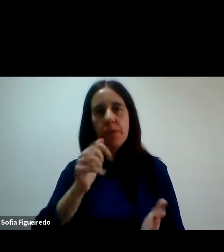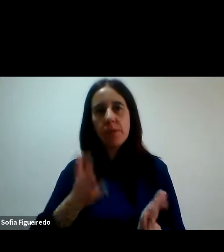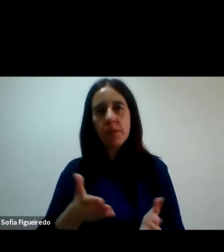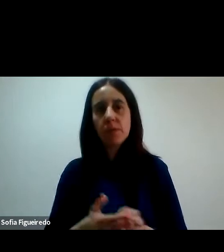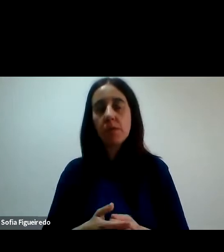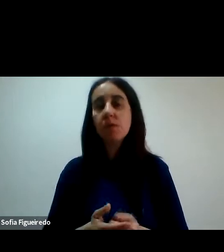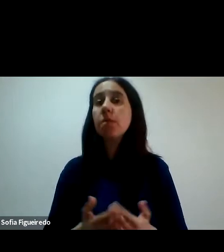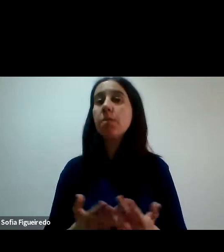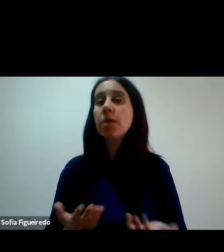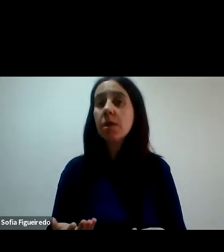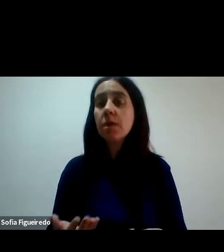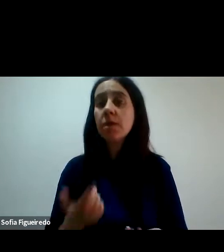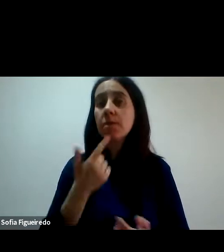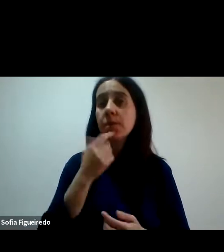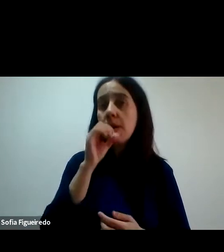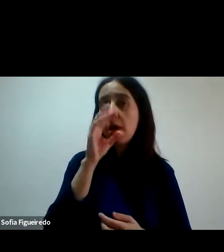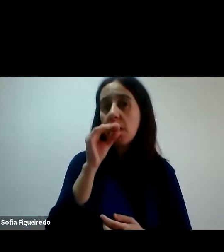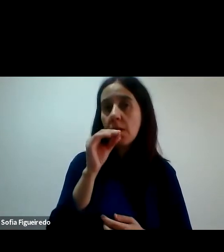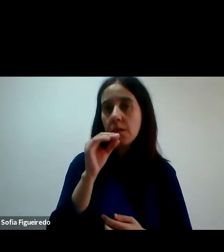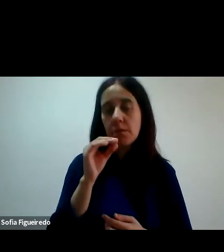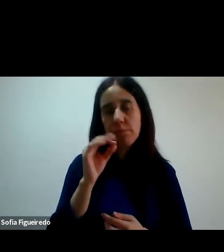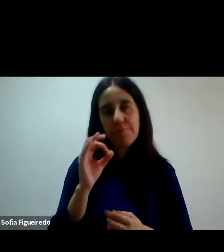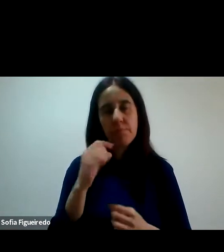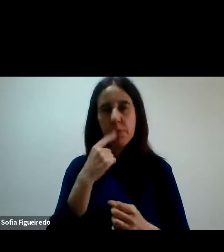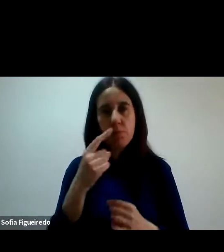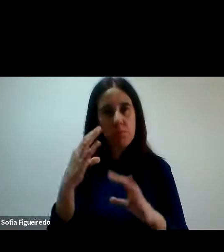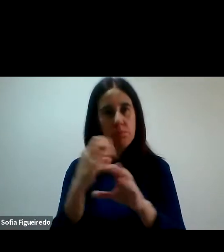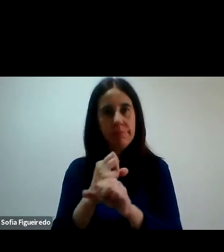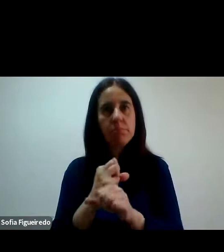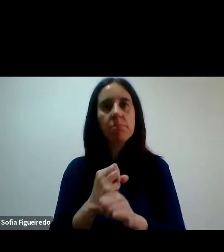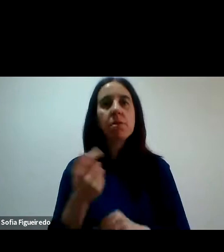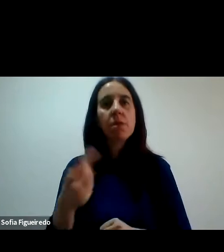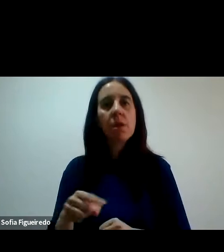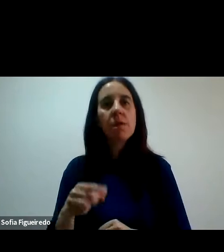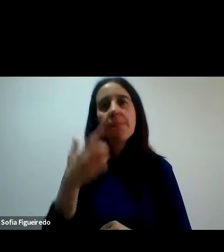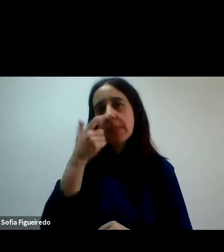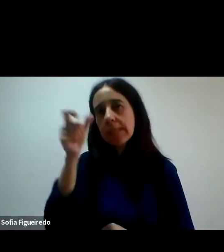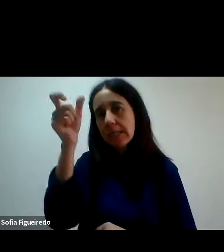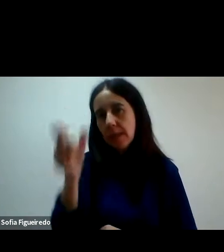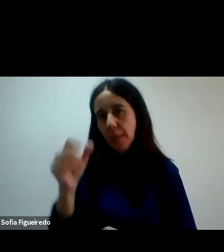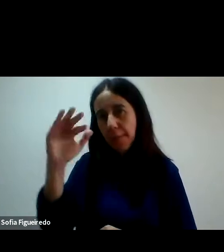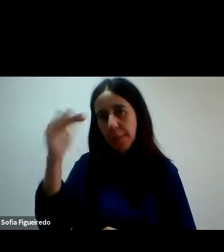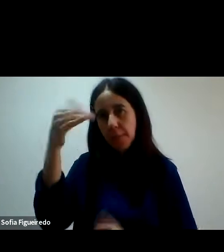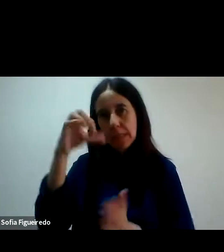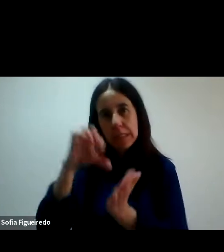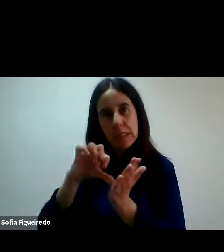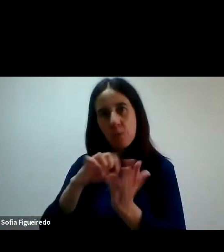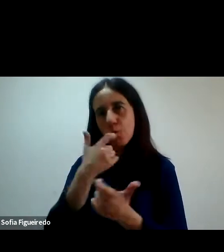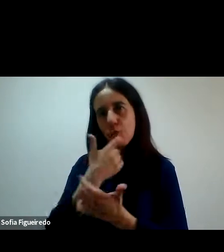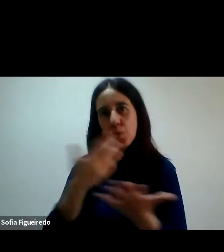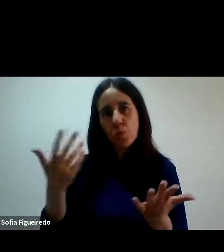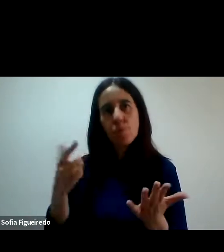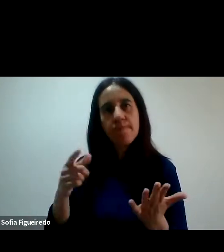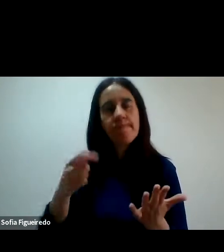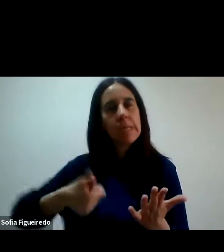que percebamos, e em conclusão, tenhamos o cidadão, em primeiro lugar, no centro de tudo, e esse é um ponto